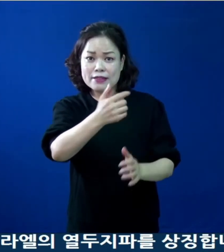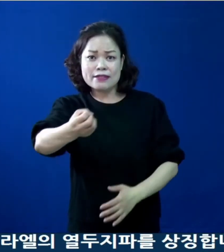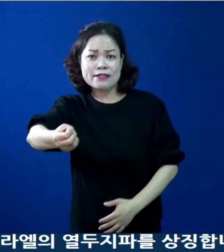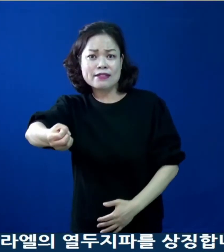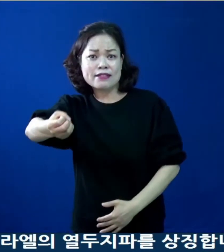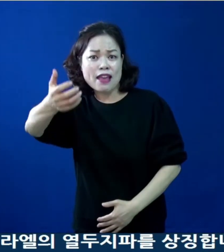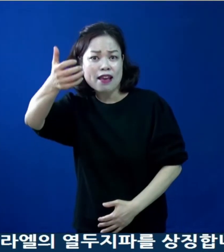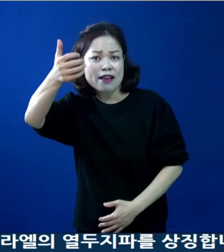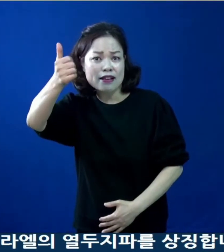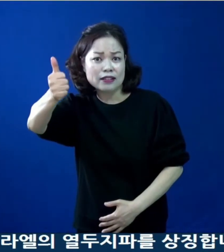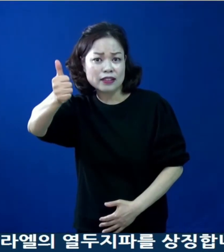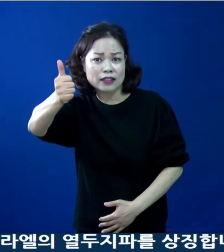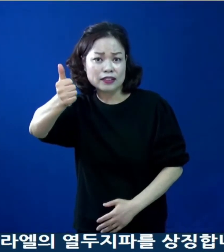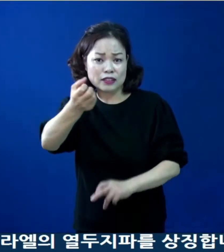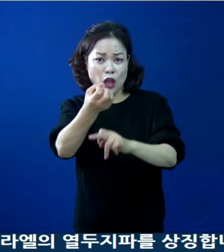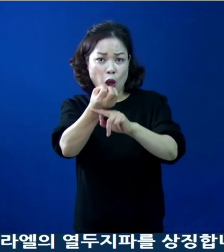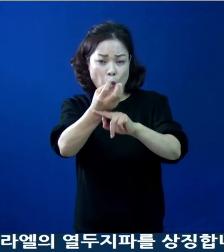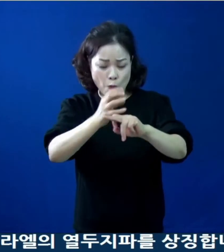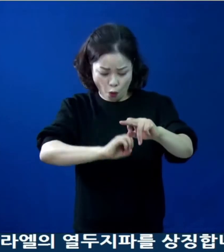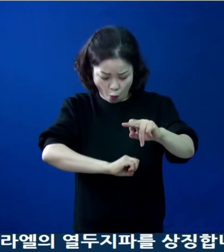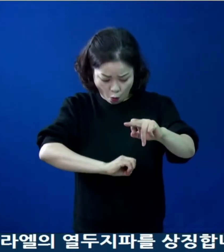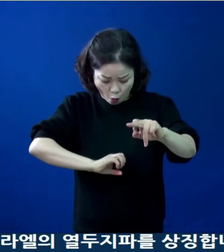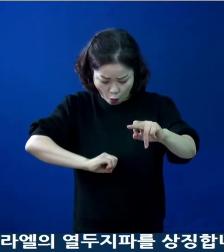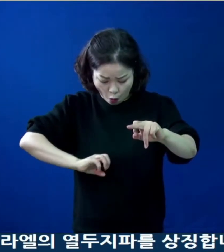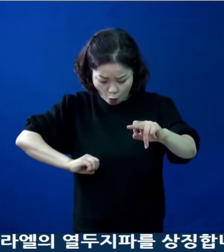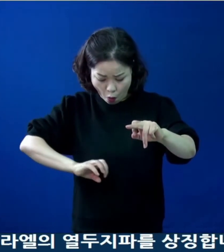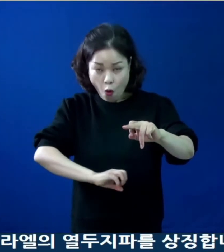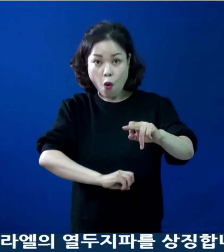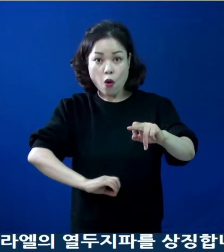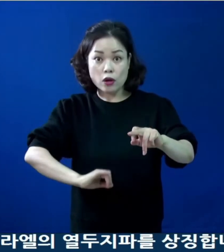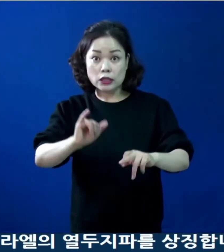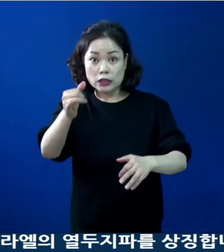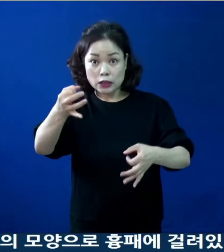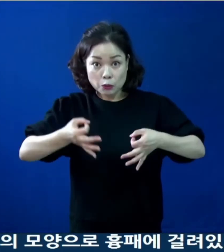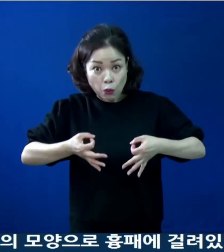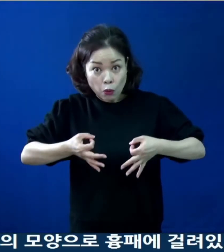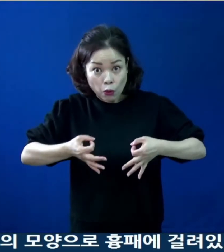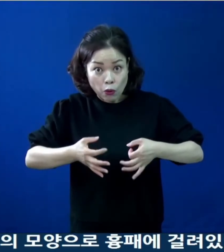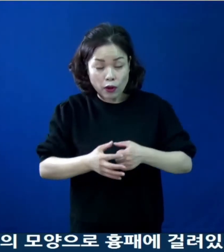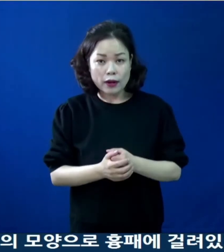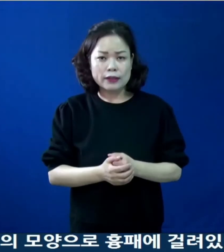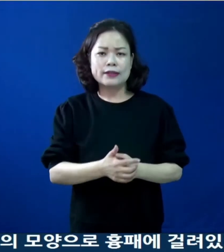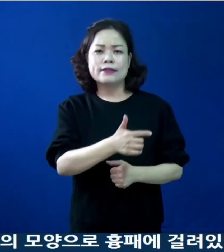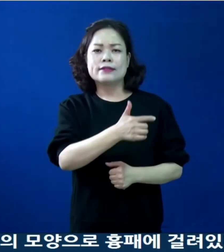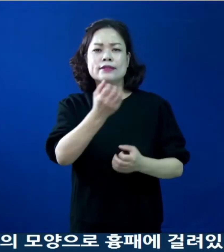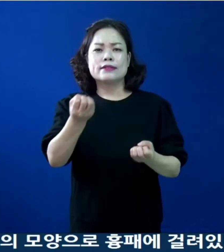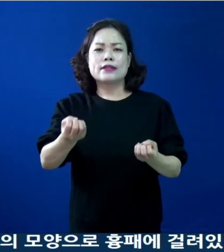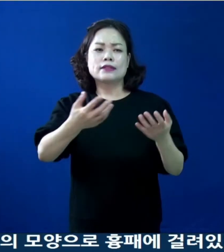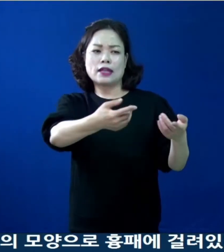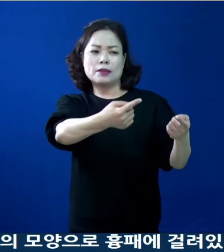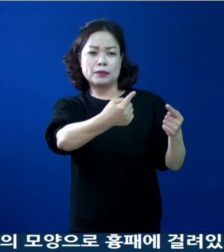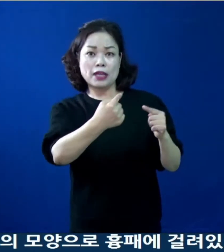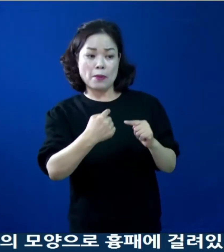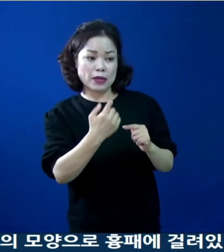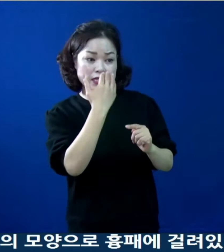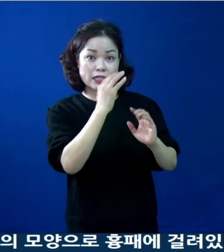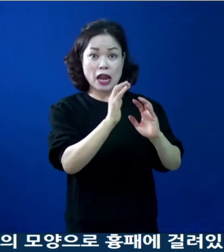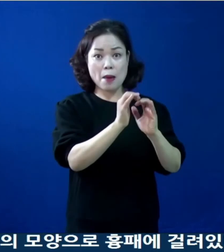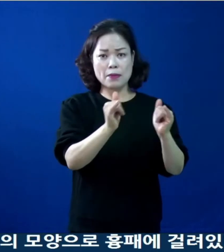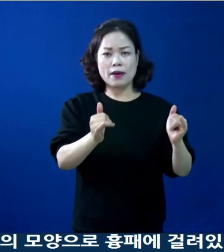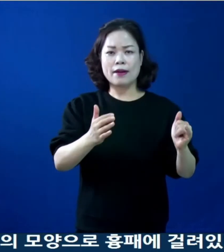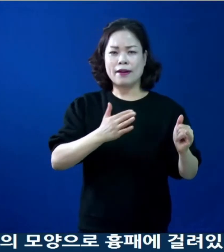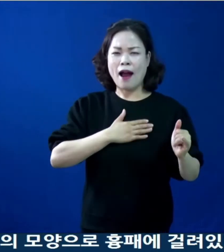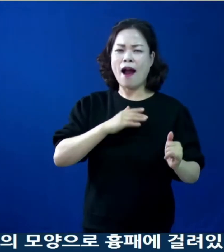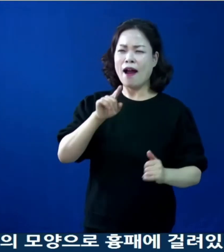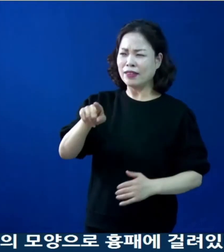대제사장의 흉패의 보석 모양으로 걸려 있는 것을 보면서 그 제사에 참여하는 이스라엘 백성들은 내가